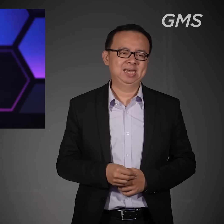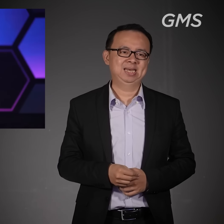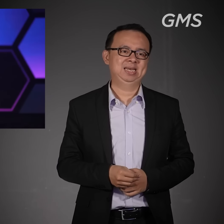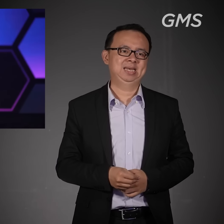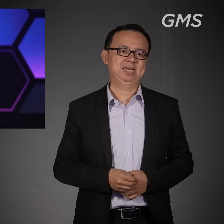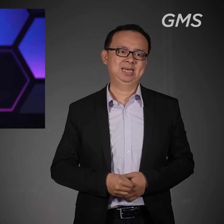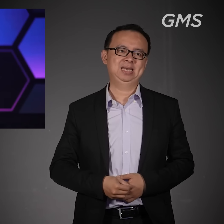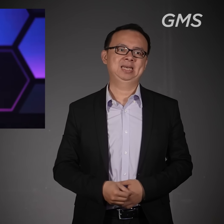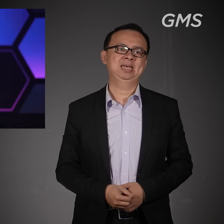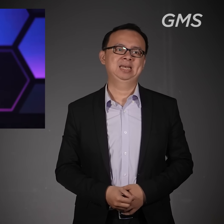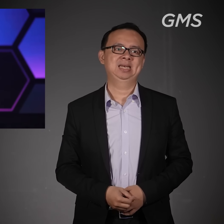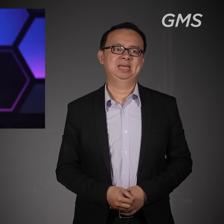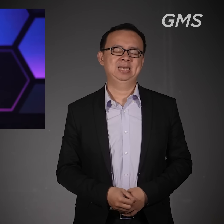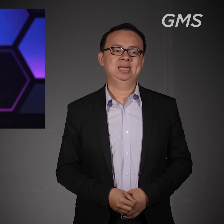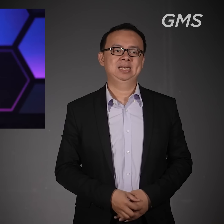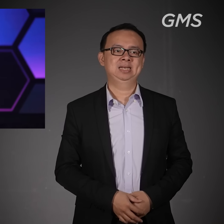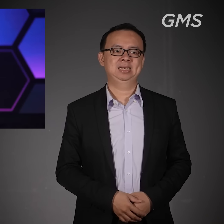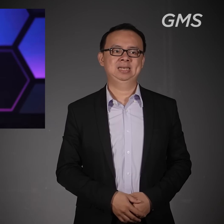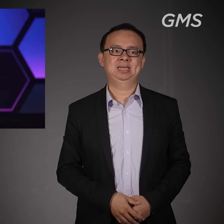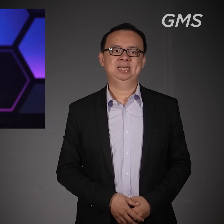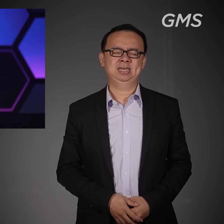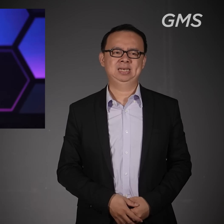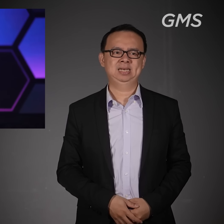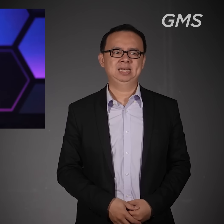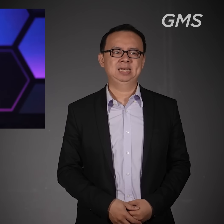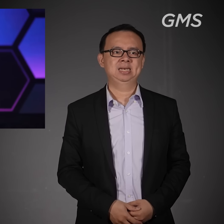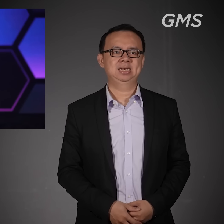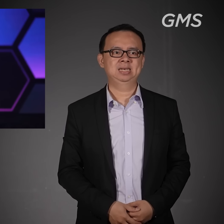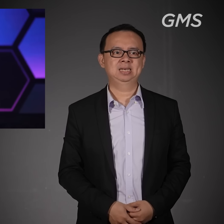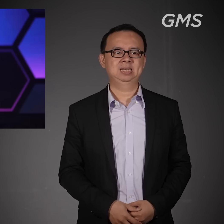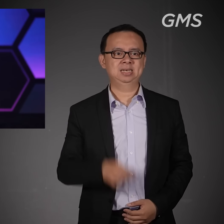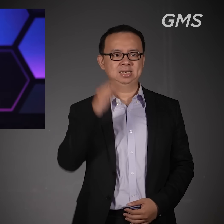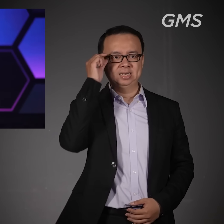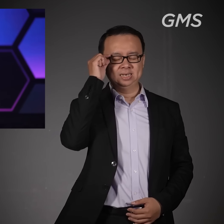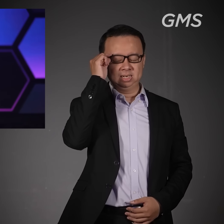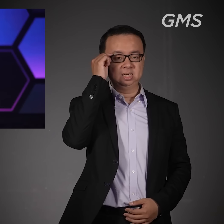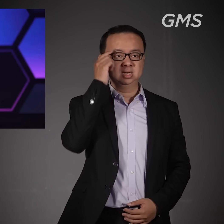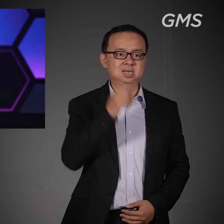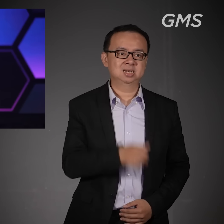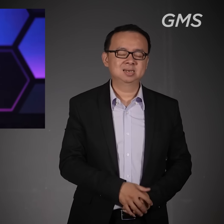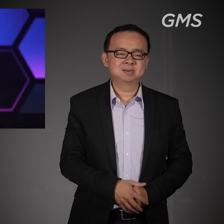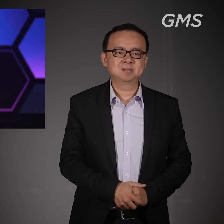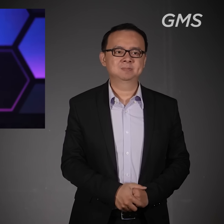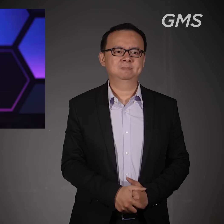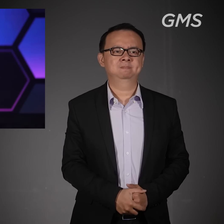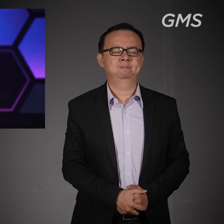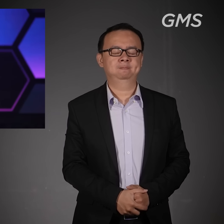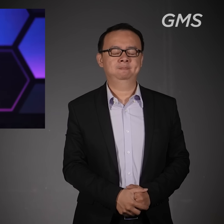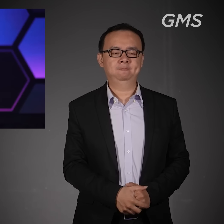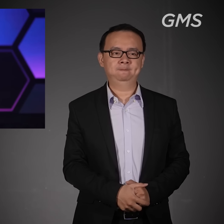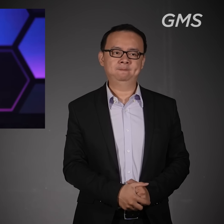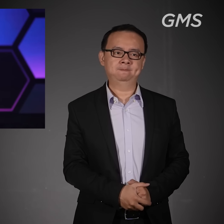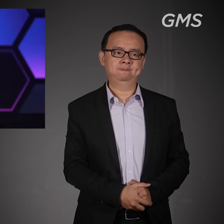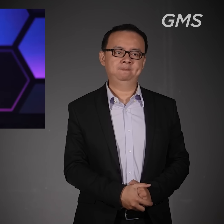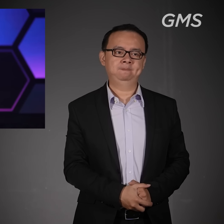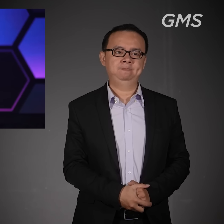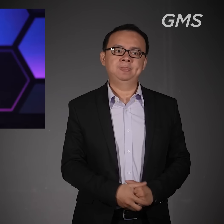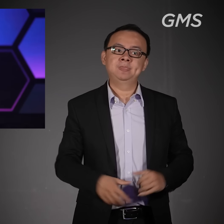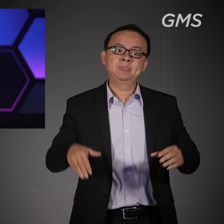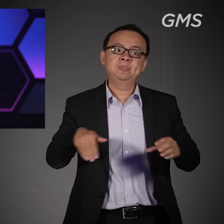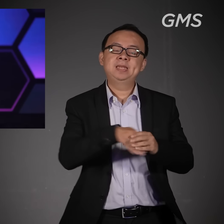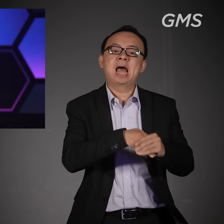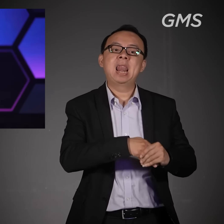yang berhubungan dengan maksud-maksud ilahi Tuhan dalam hidup kita, ada hal-hal tertentu yang